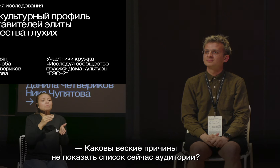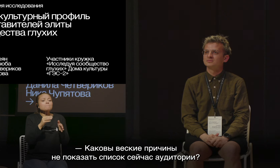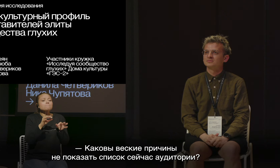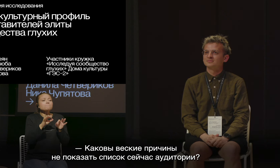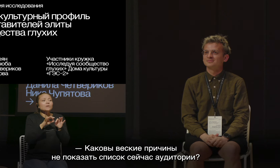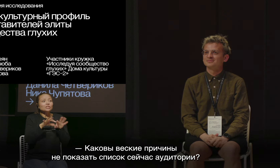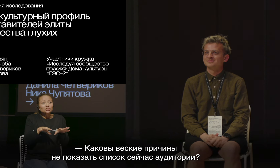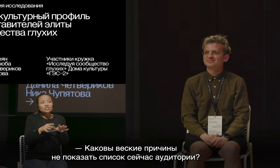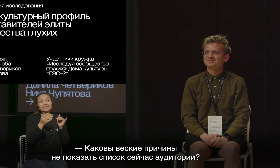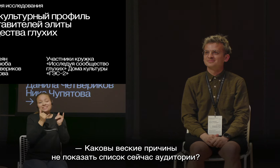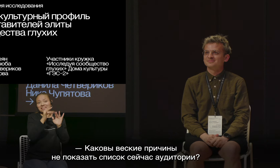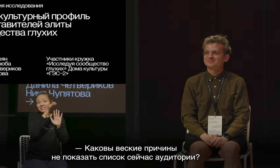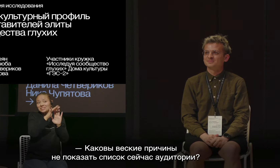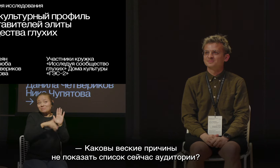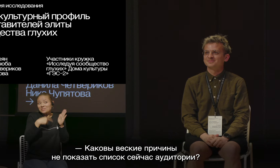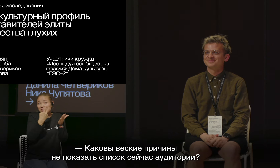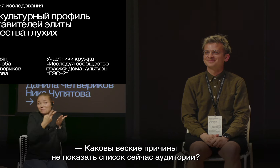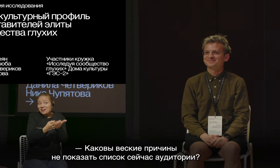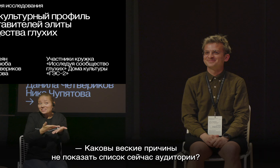список сейчас аудитории?